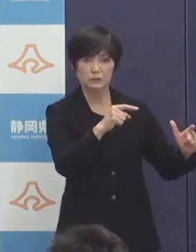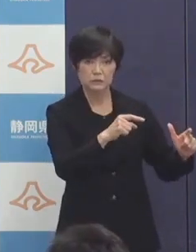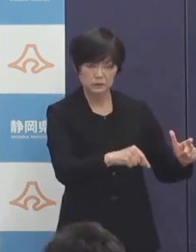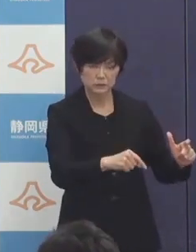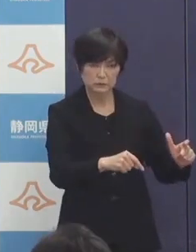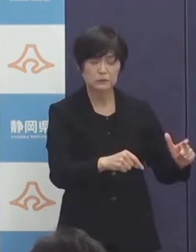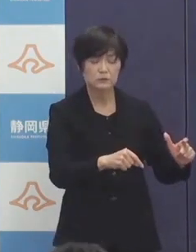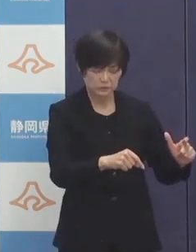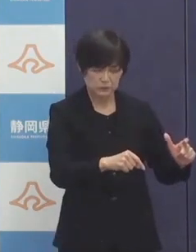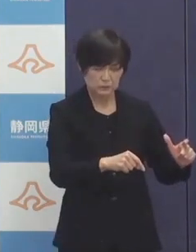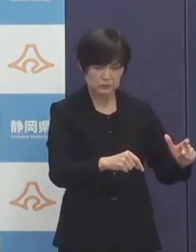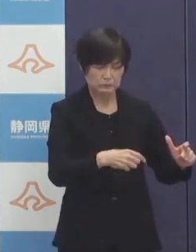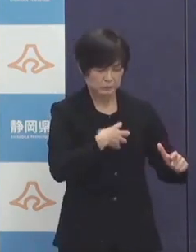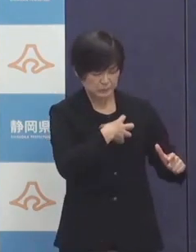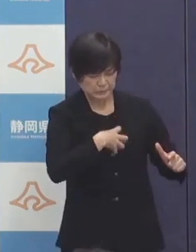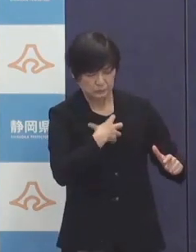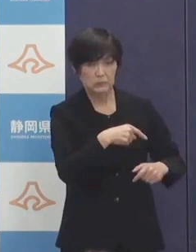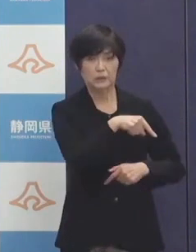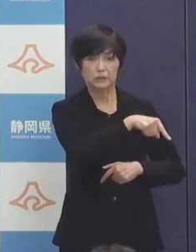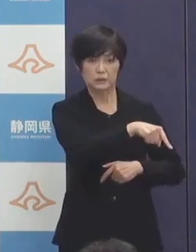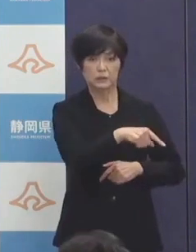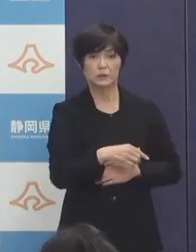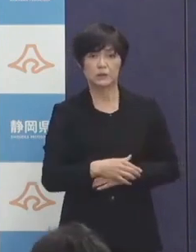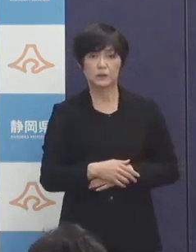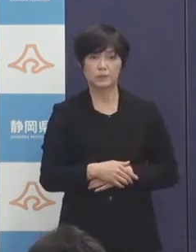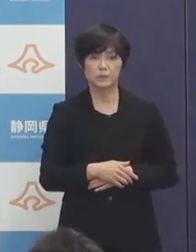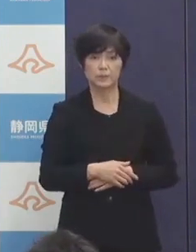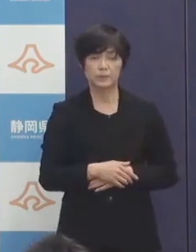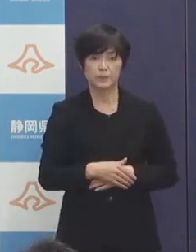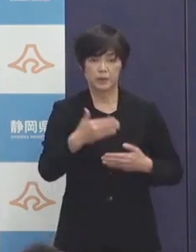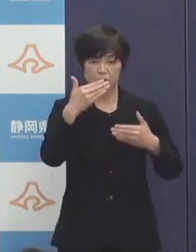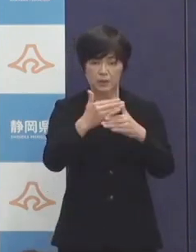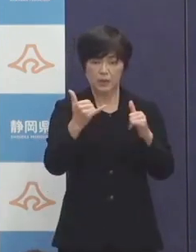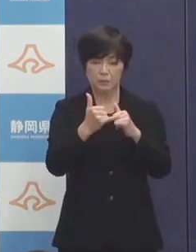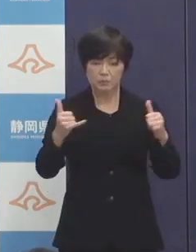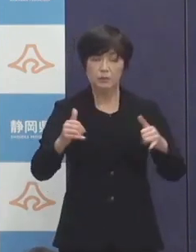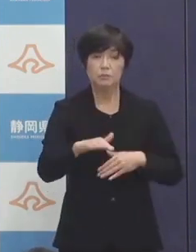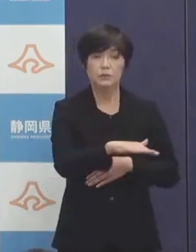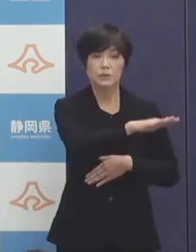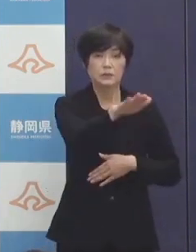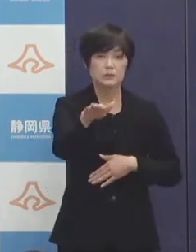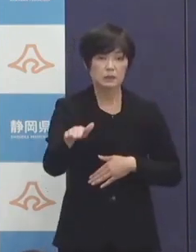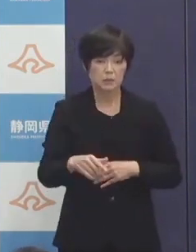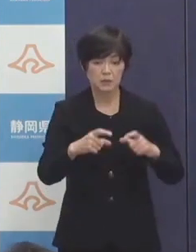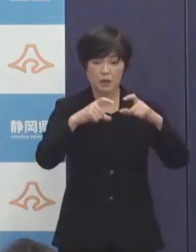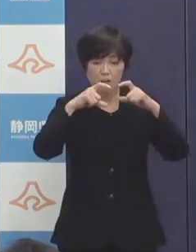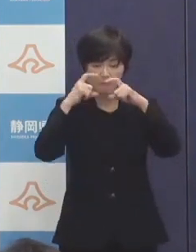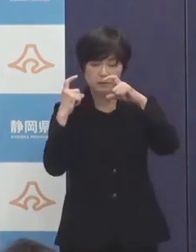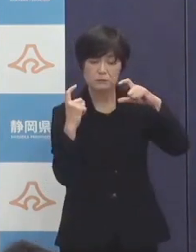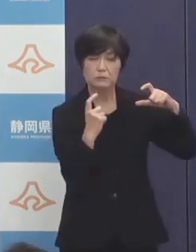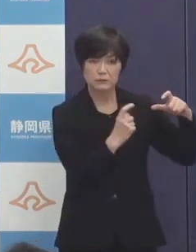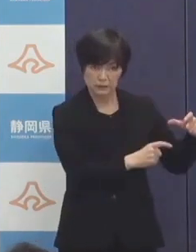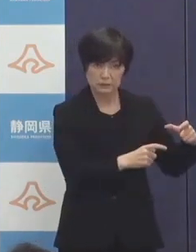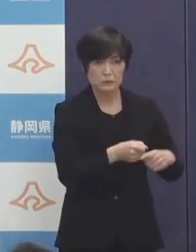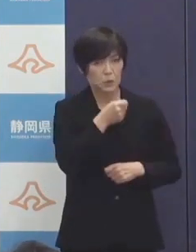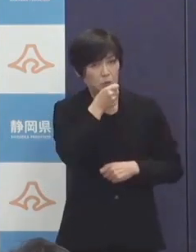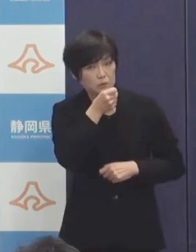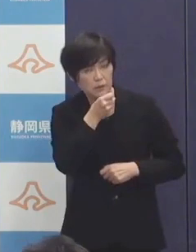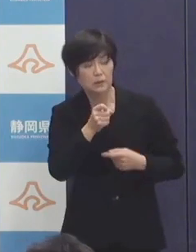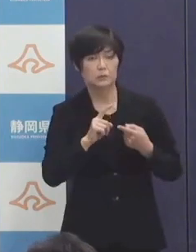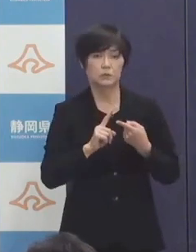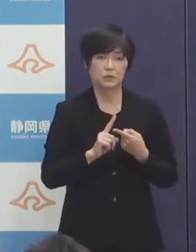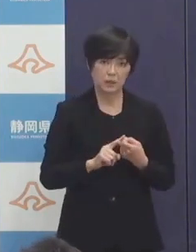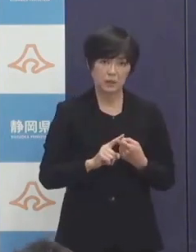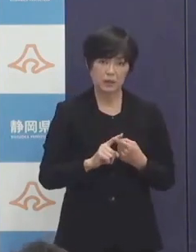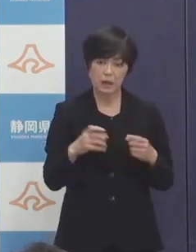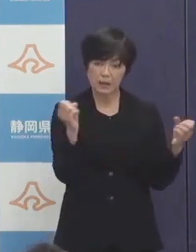層深刻化しているのはご案内の通りであります。県民の皆様にはマスクなしで歌う、